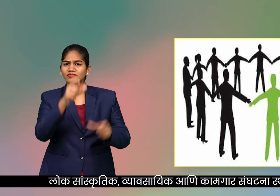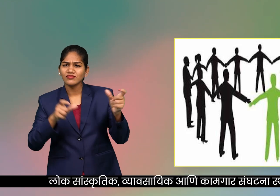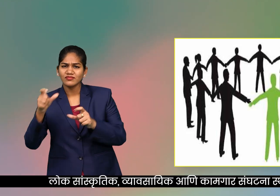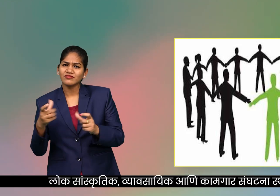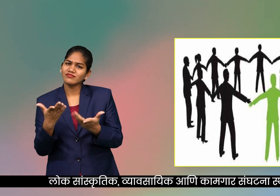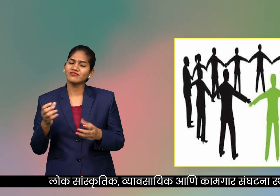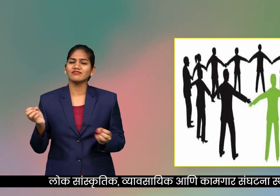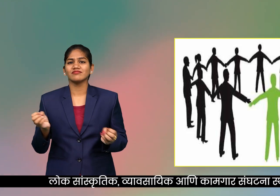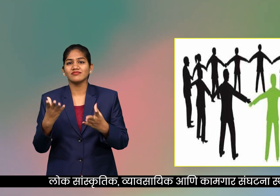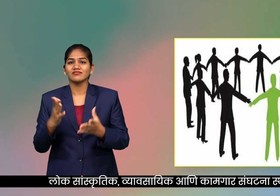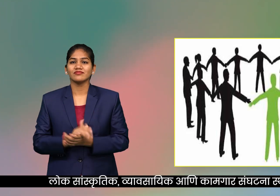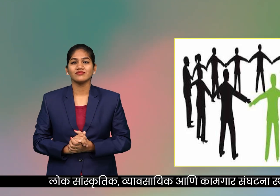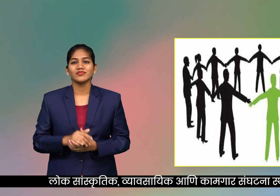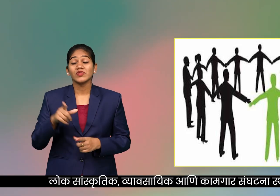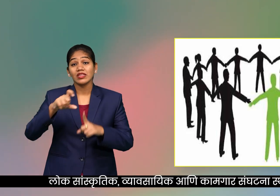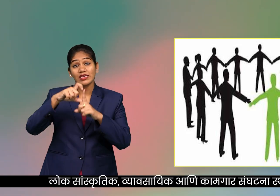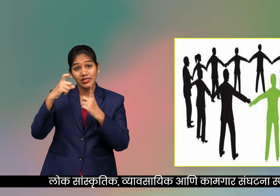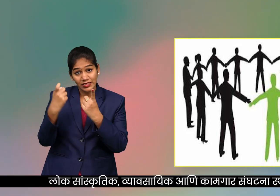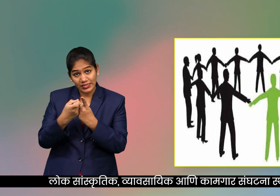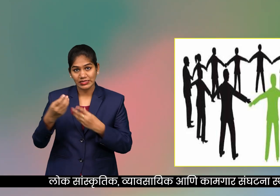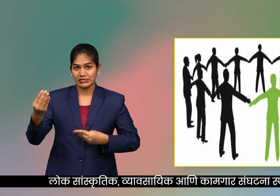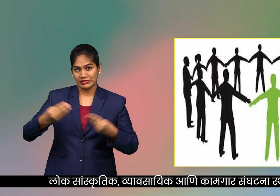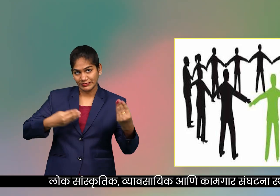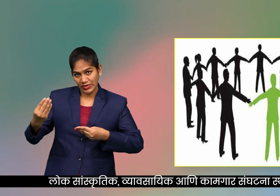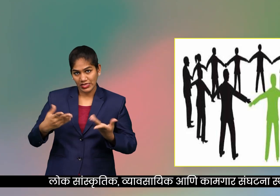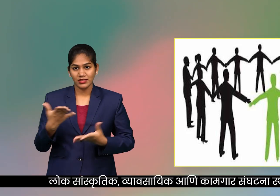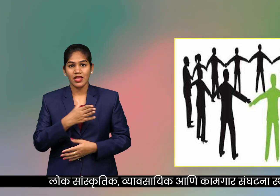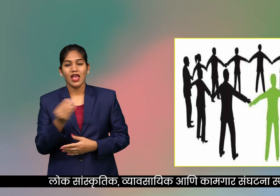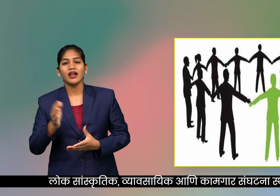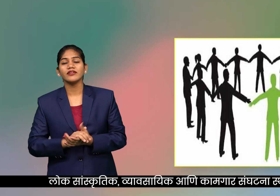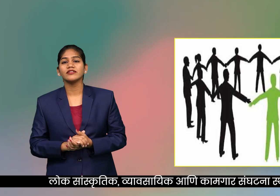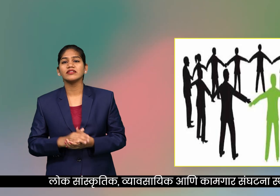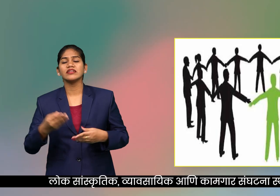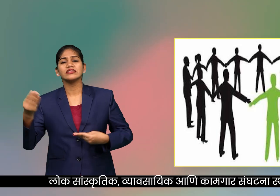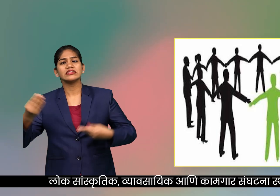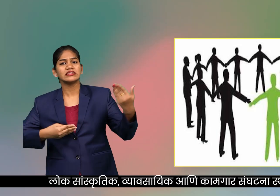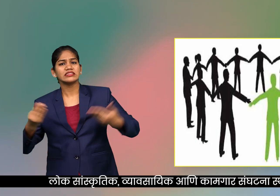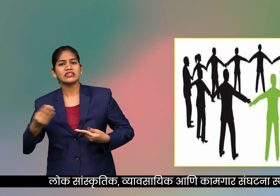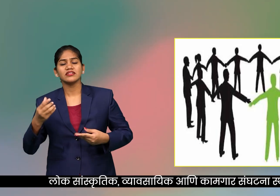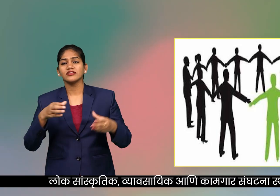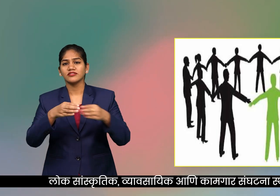लोक सांस्कृतिक, व्यावसायिक आणि कामगार संघटना स्थापना करू शकतात.